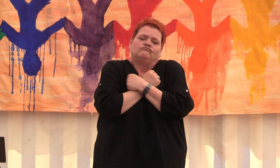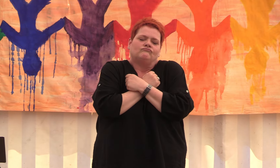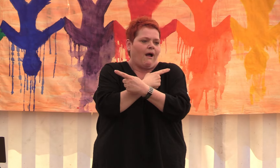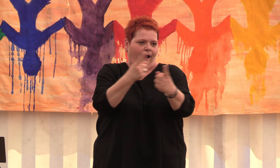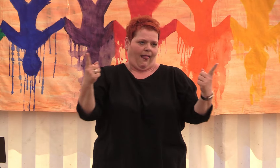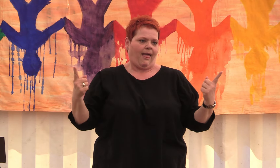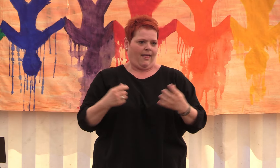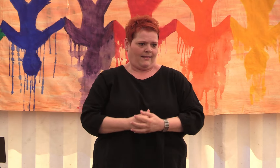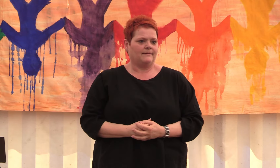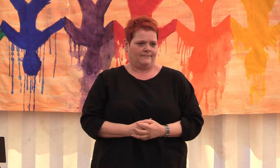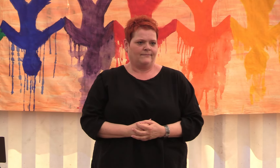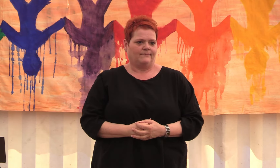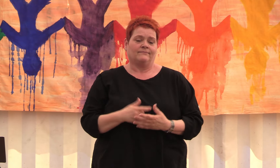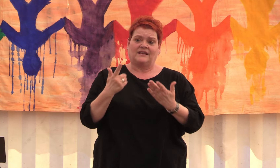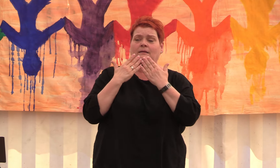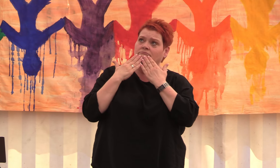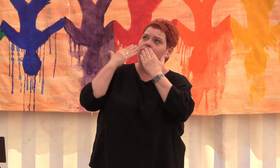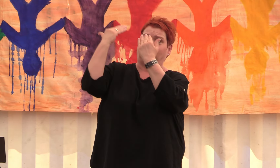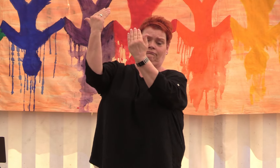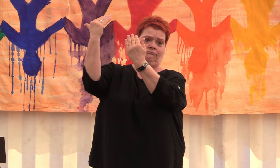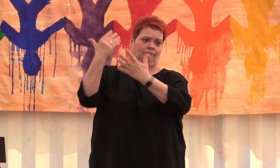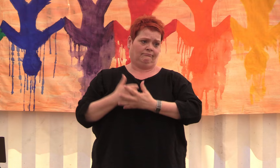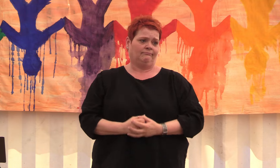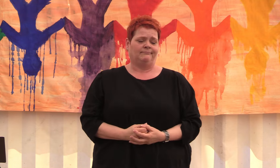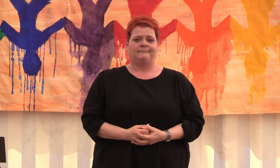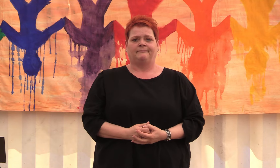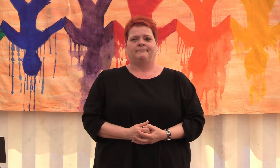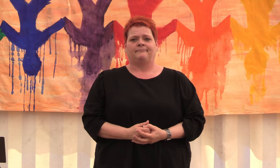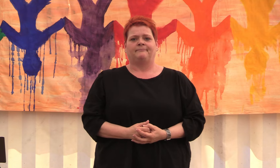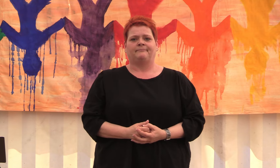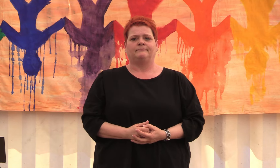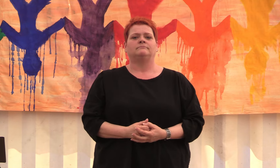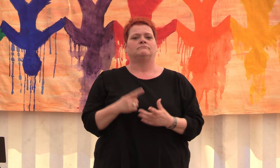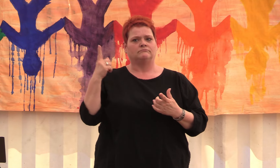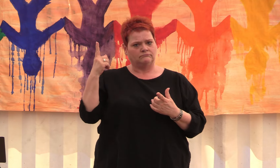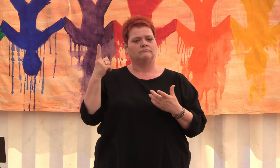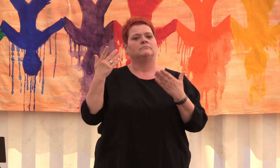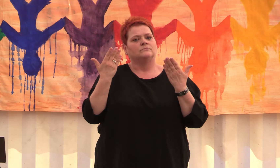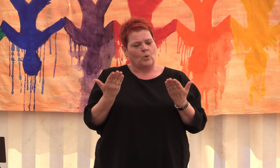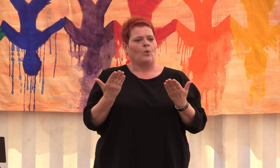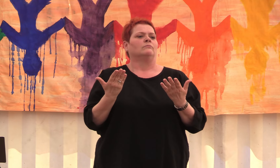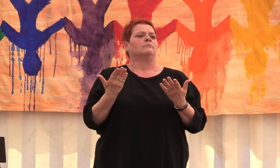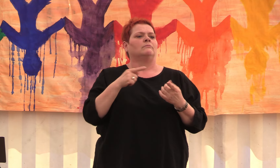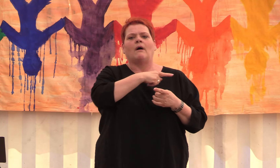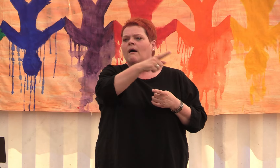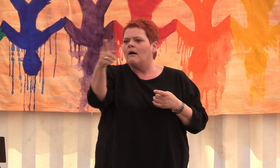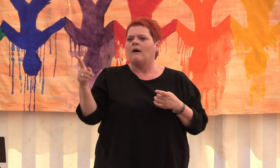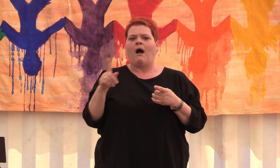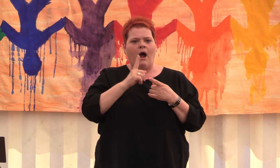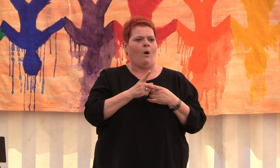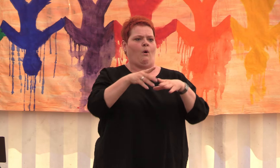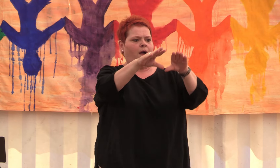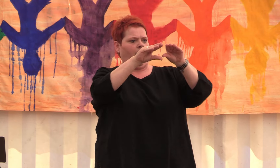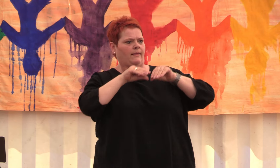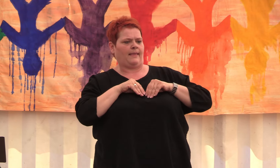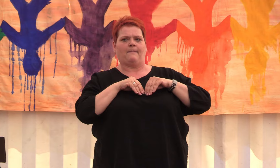alle. Dafür danken wir dir. Gib, dass auch wir einander